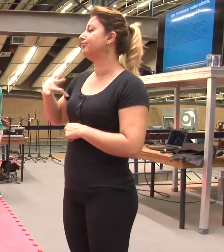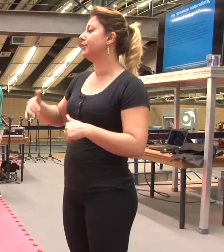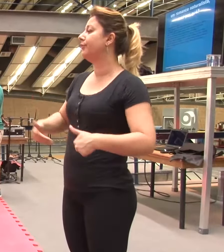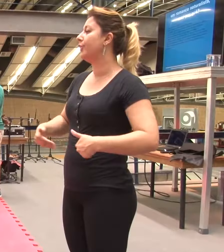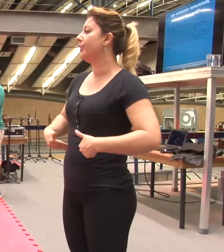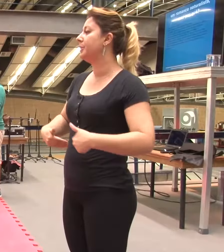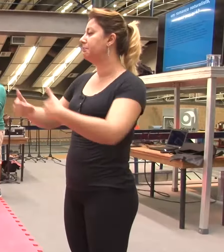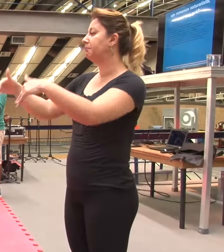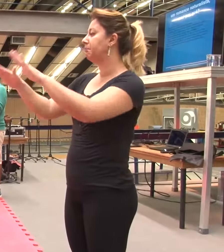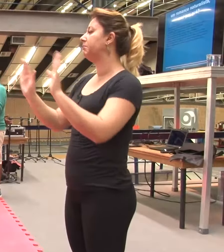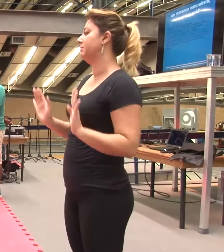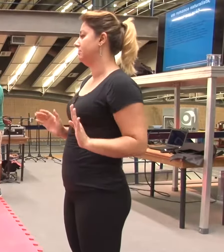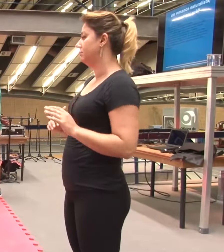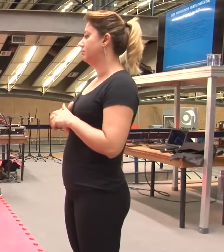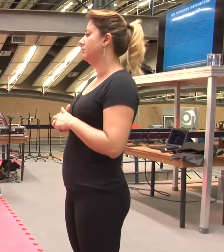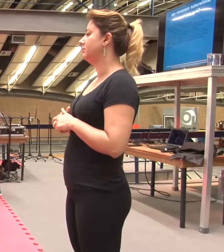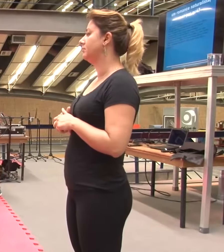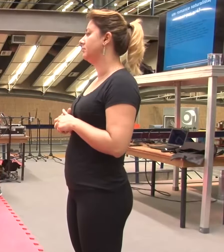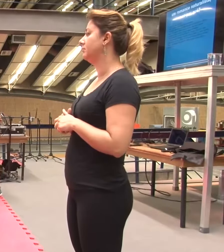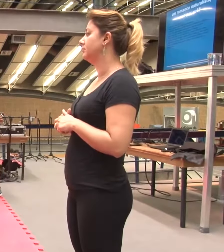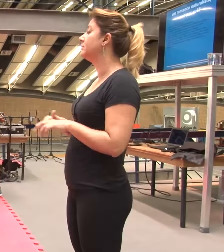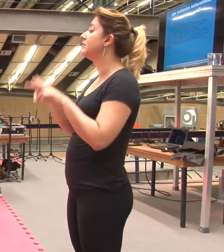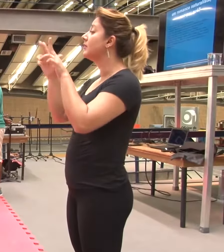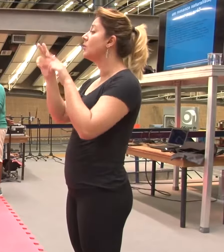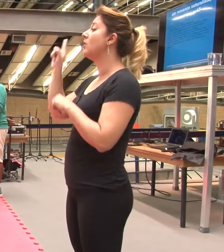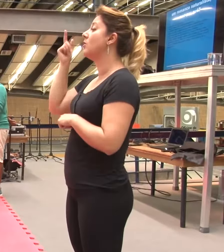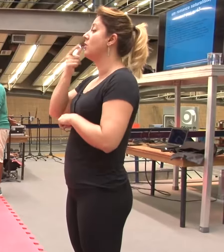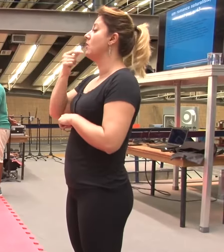Aí, por exemplo, seu Miranda.